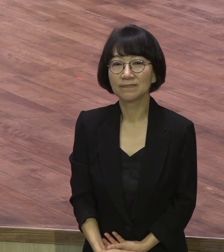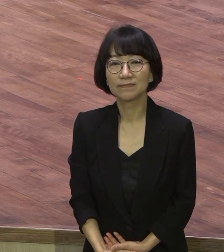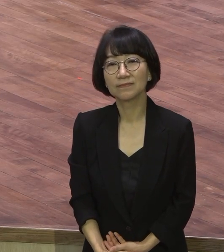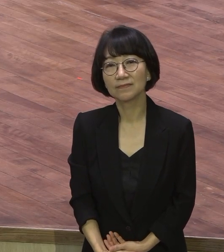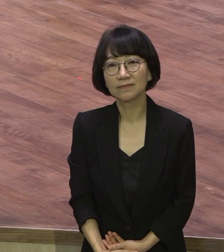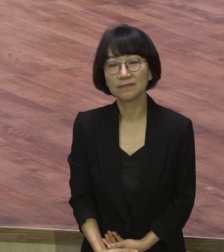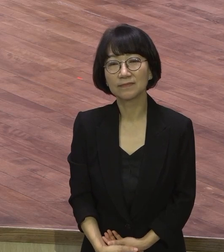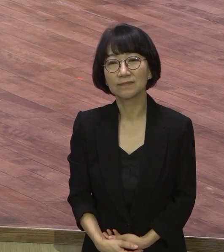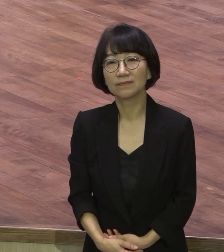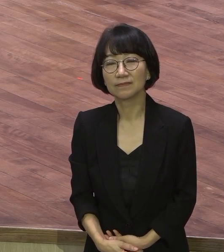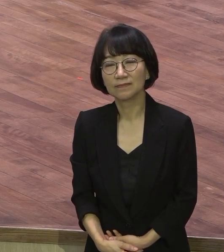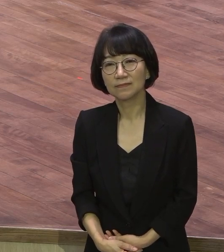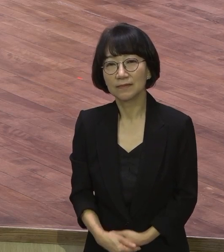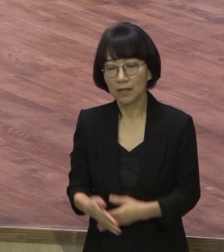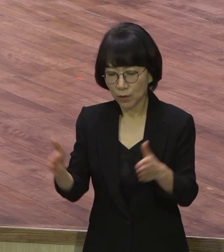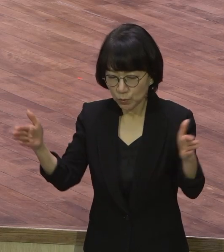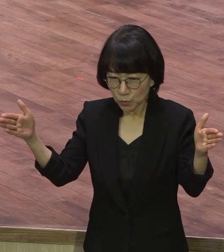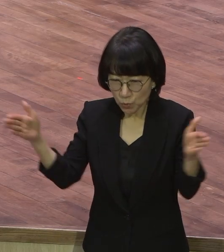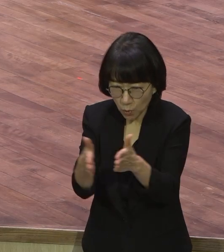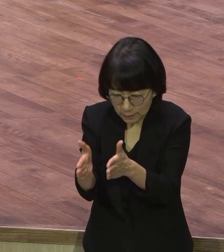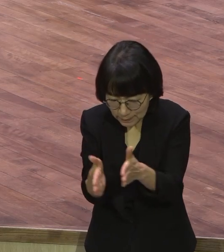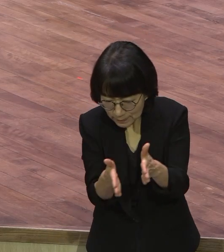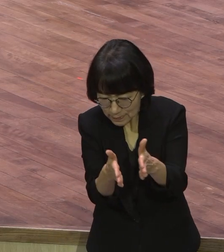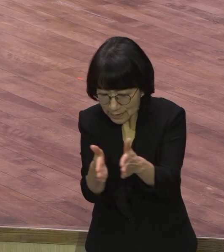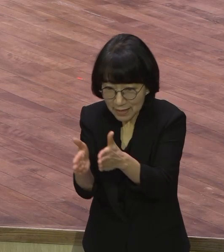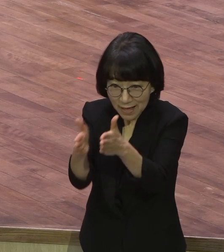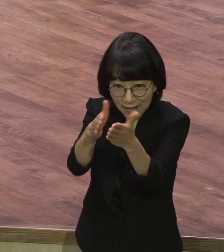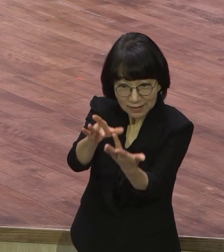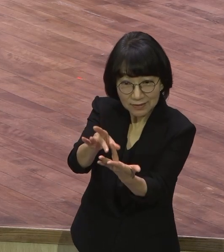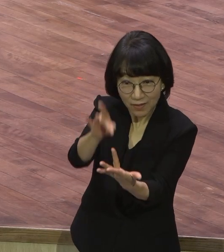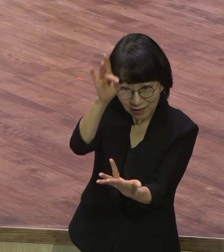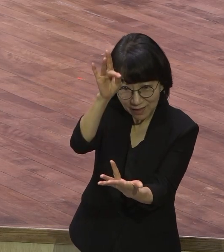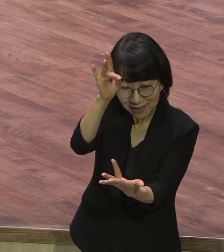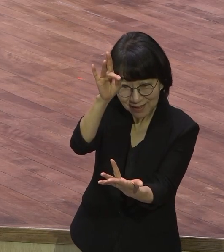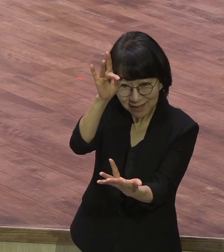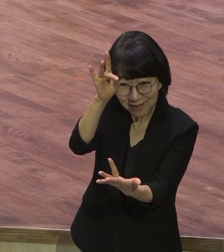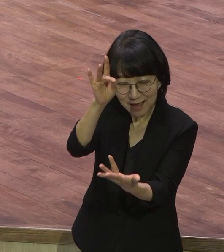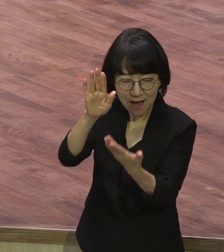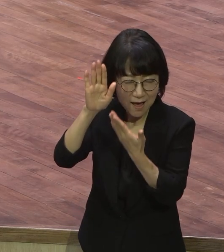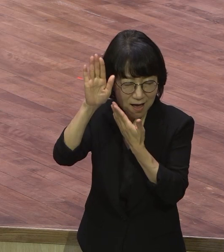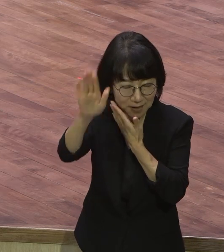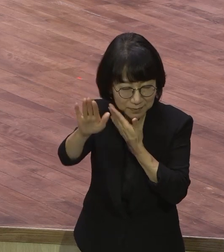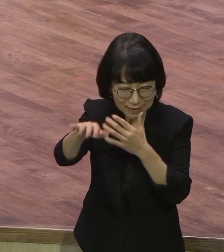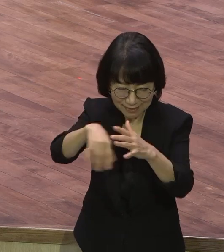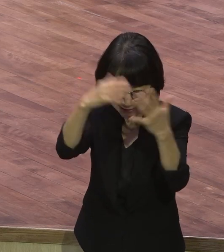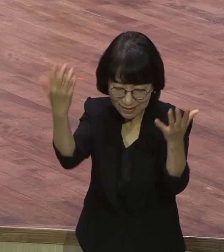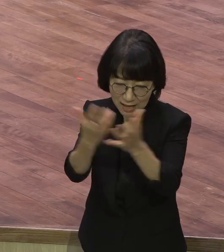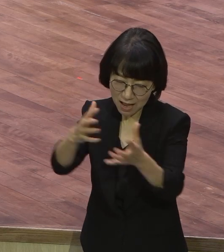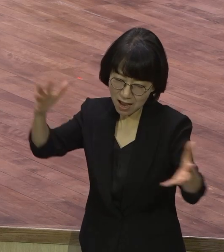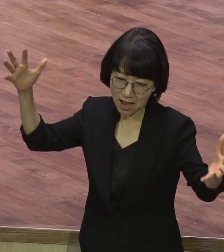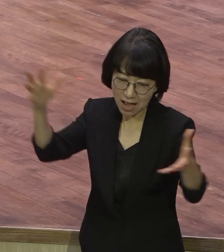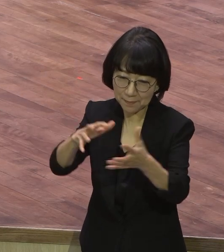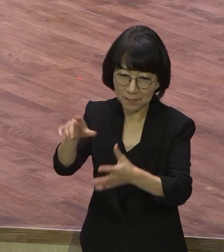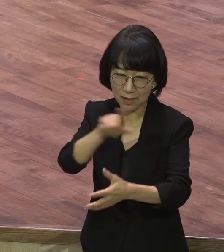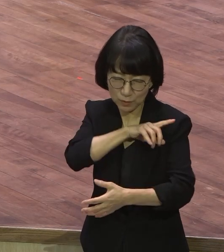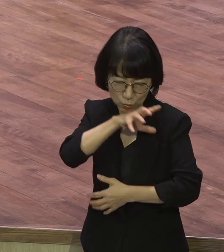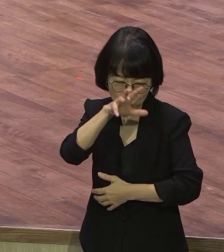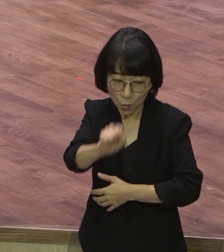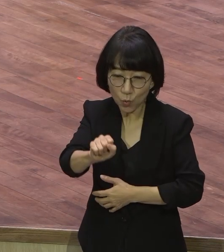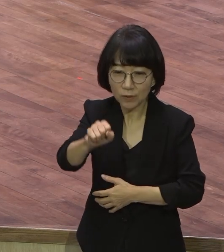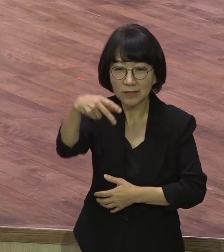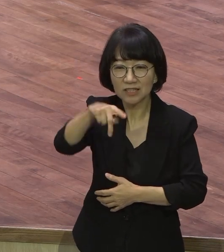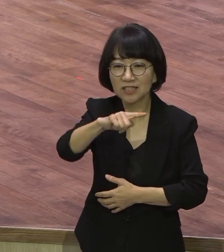좁은 길을 선택을 하며 결국은 뭐요? 합력하여 선을 이루십니다. 그